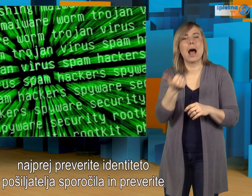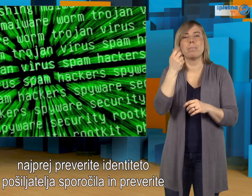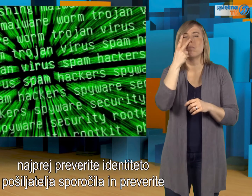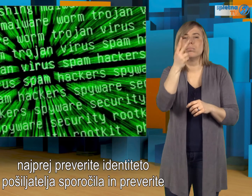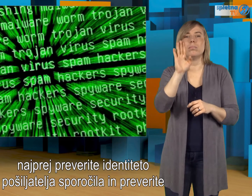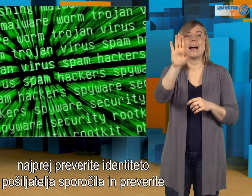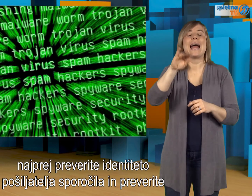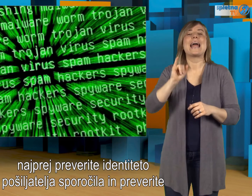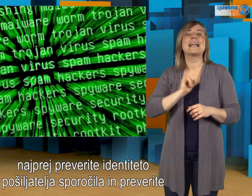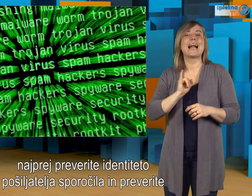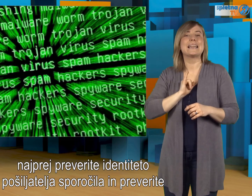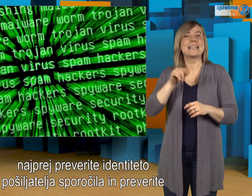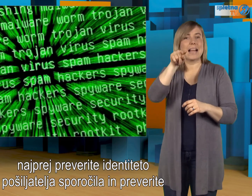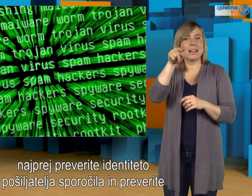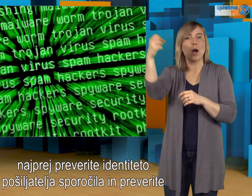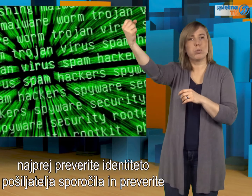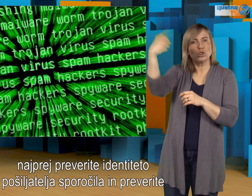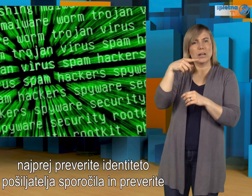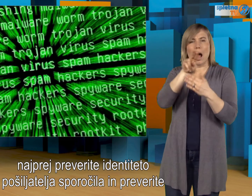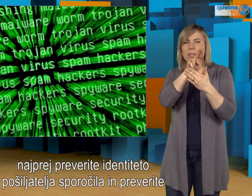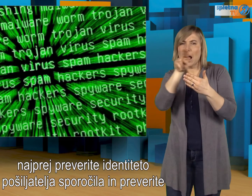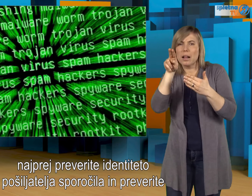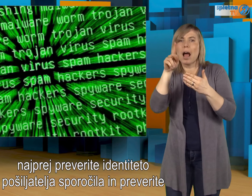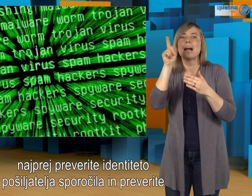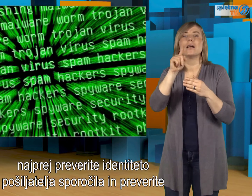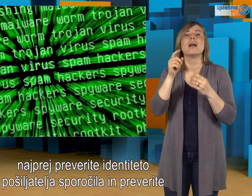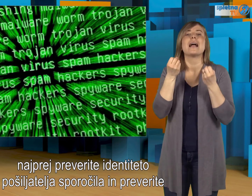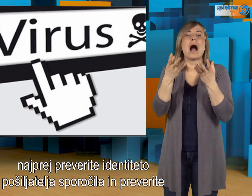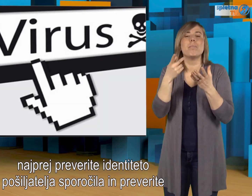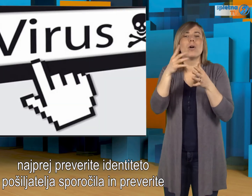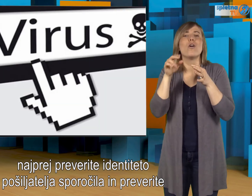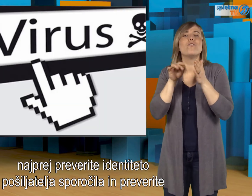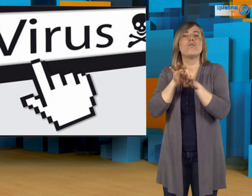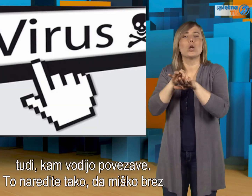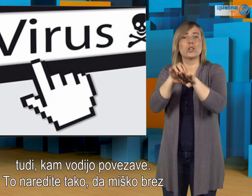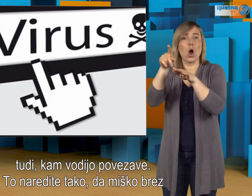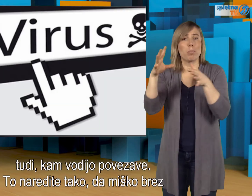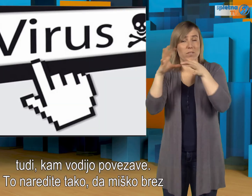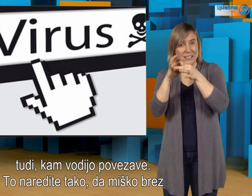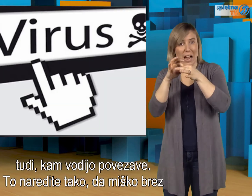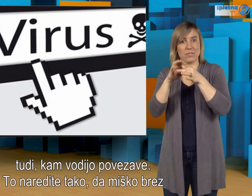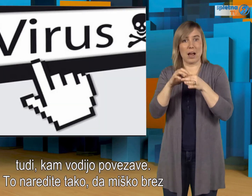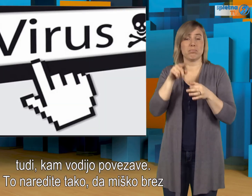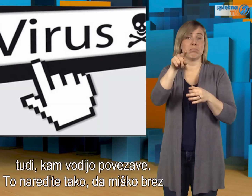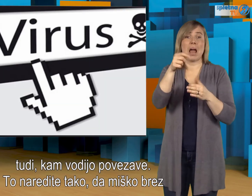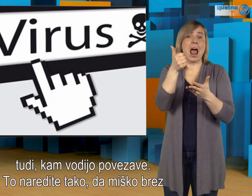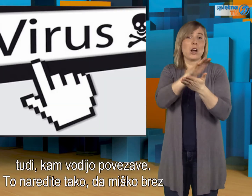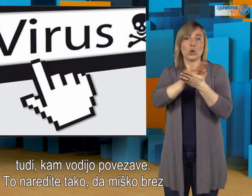najprej preverite identiteto pošiljatelja sporočila in preverite tudi, kam vodijo povezave. To naredite tako,